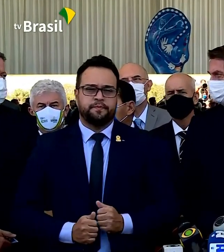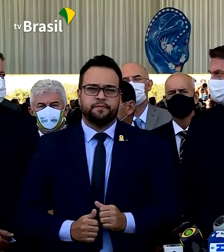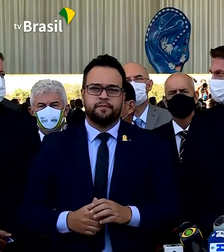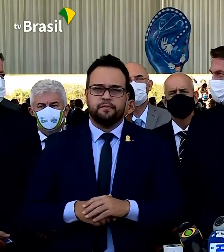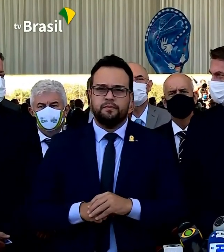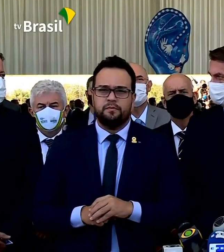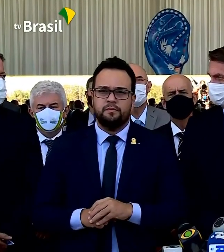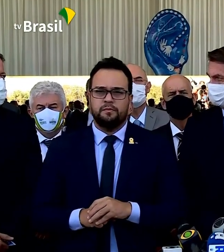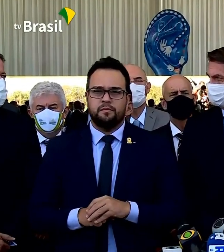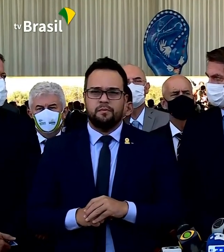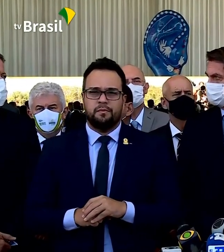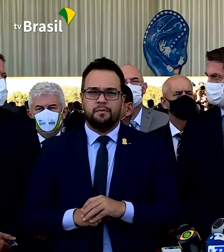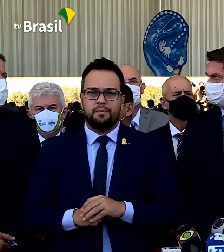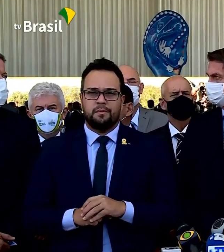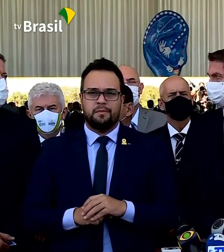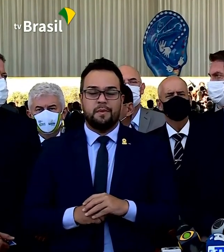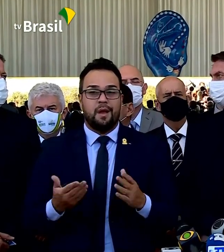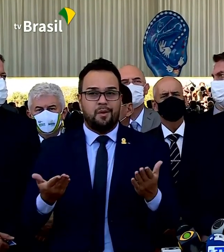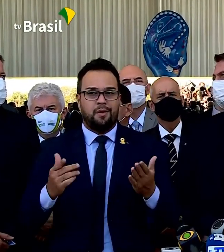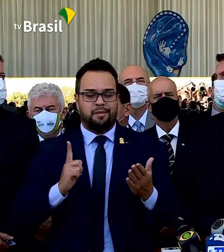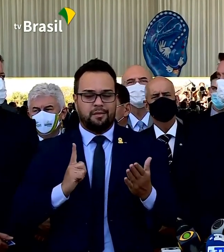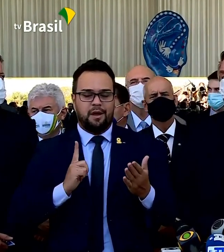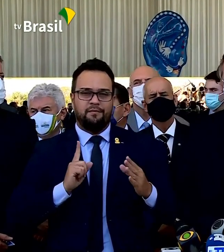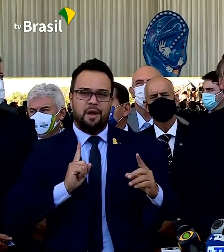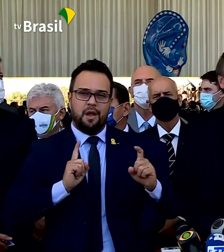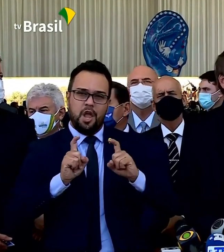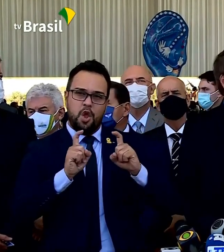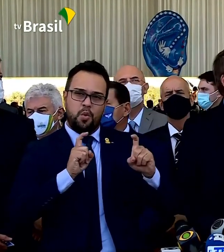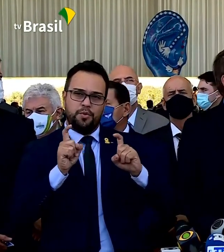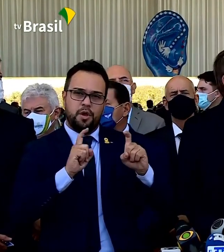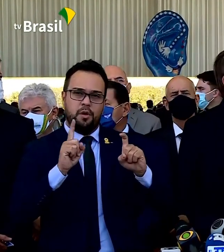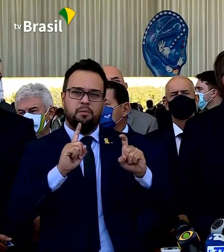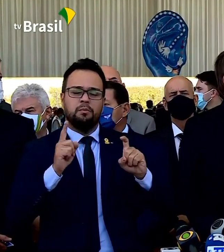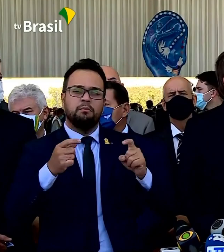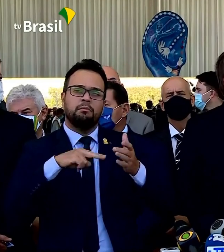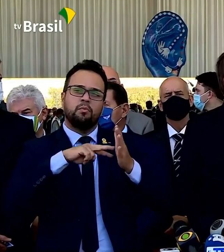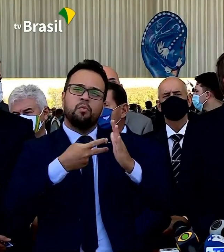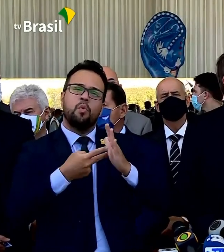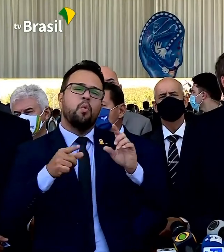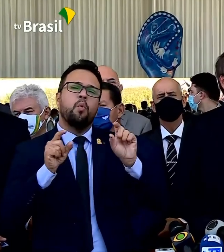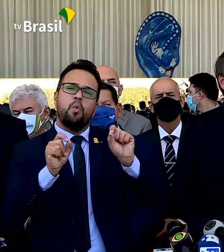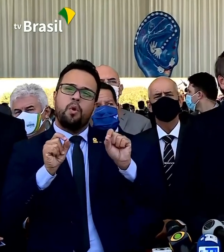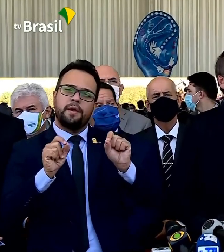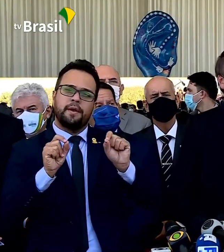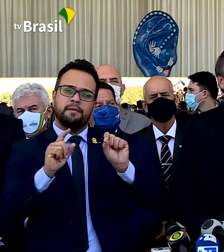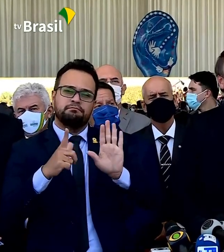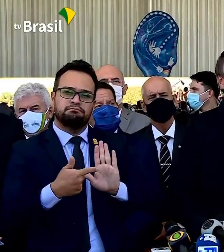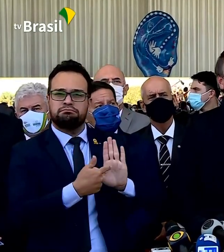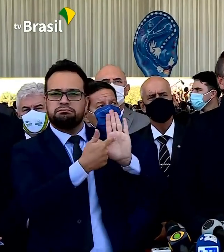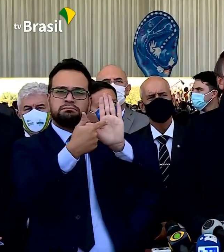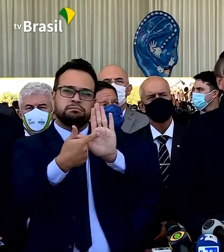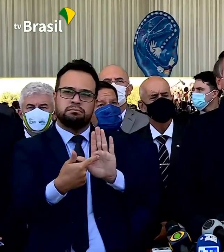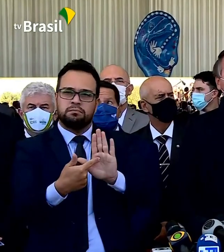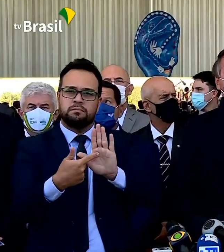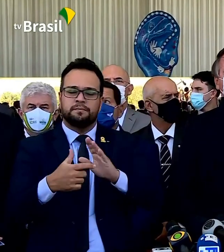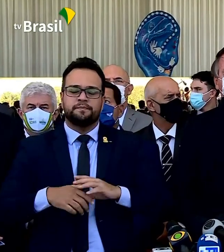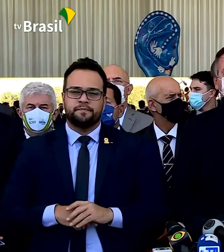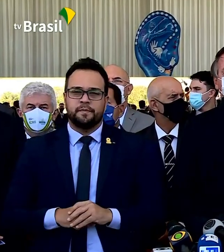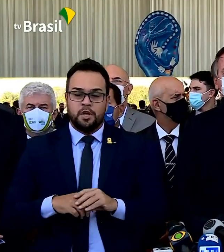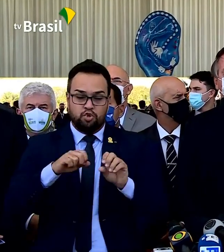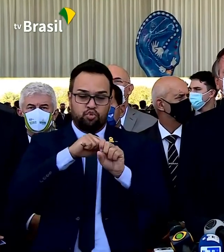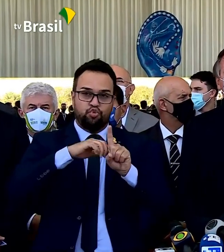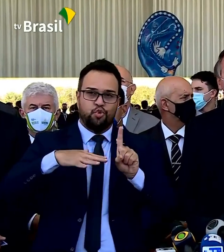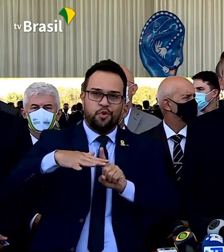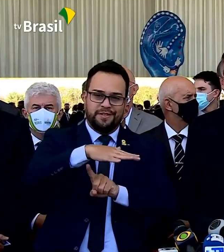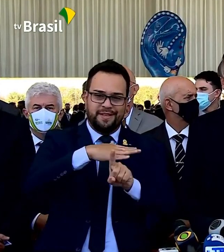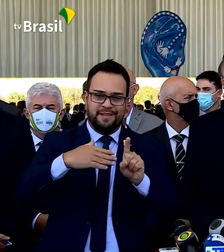Essa reunião é a expressão pura daquilo que a sociedade brasileira espera dos